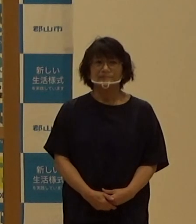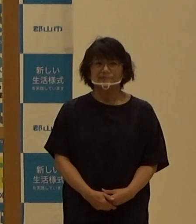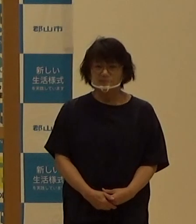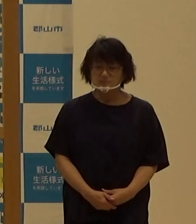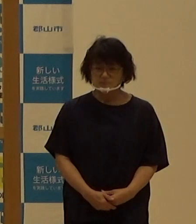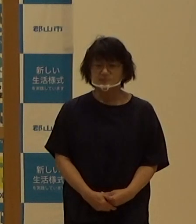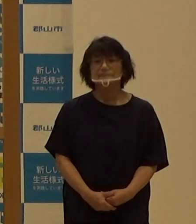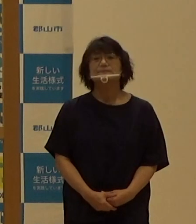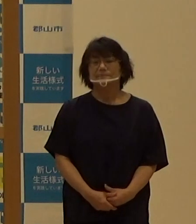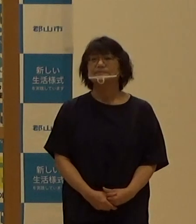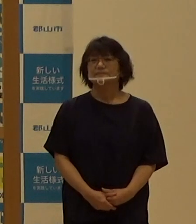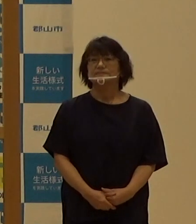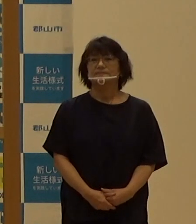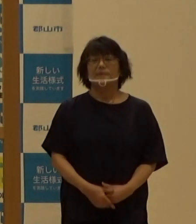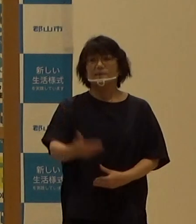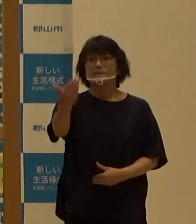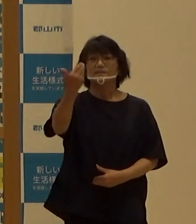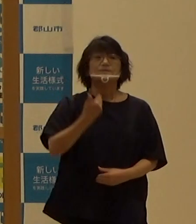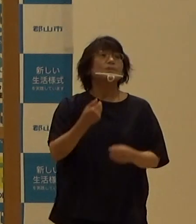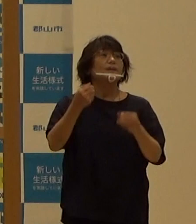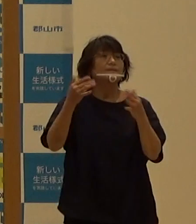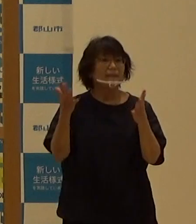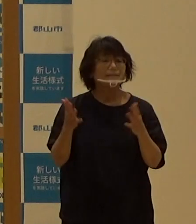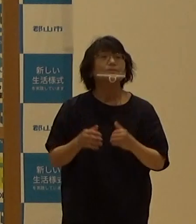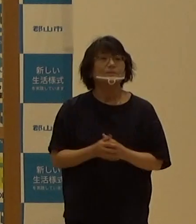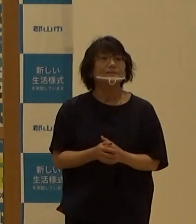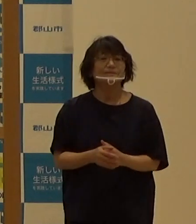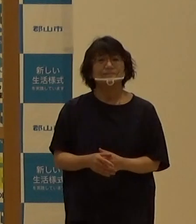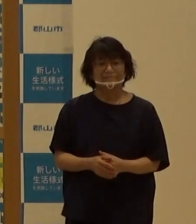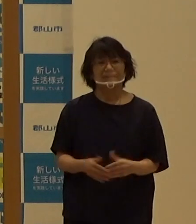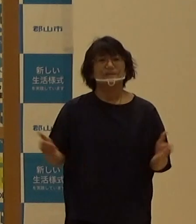はい、それでは内容でございますので、以